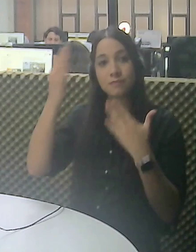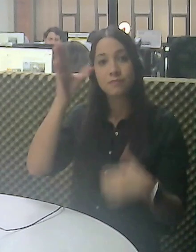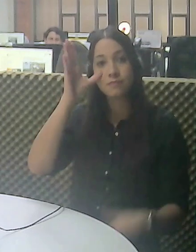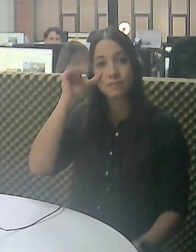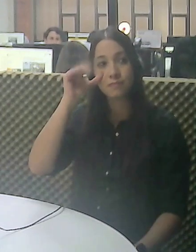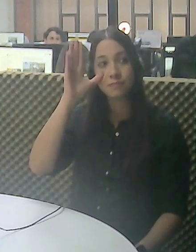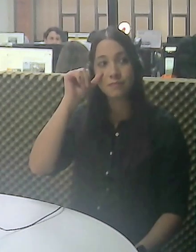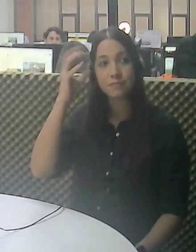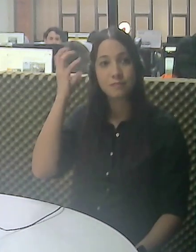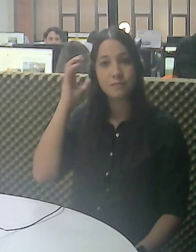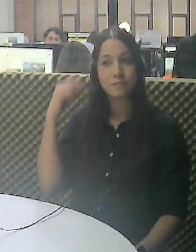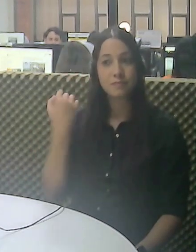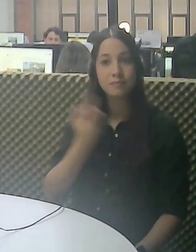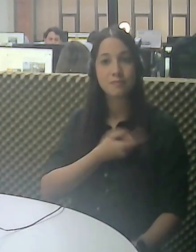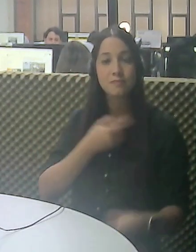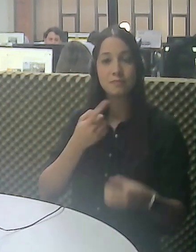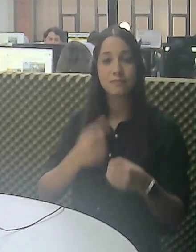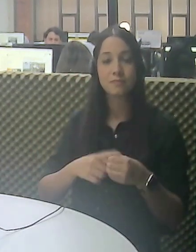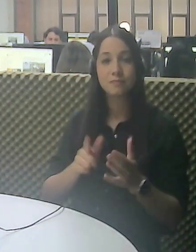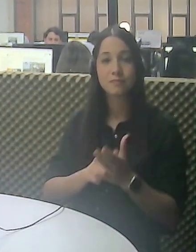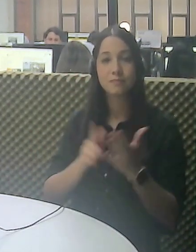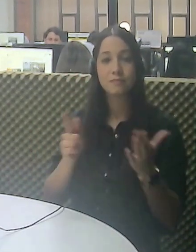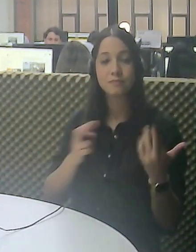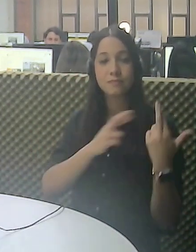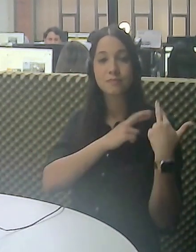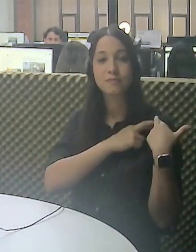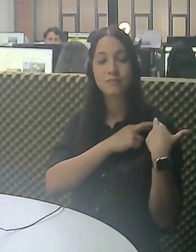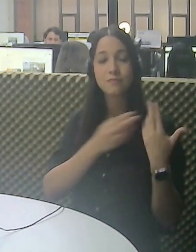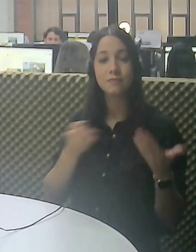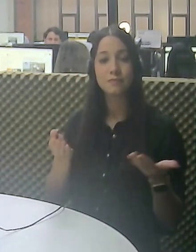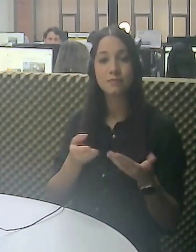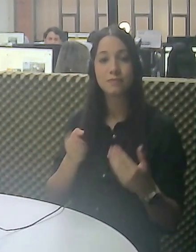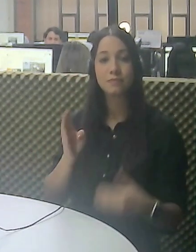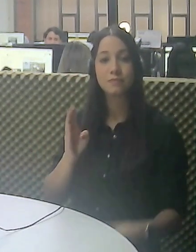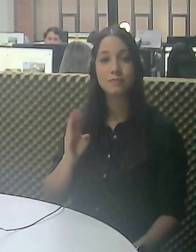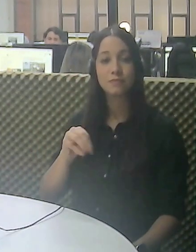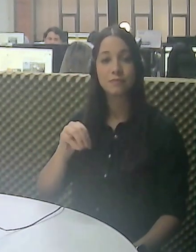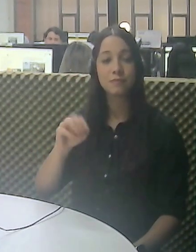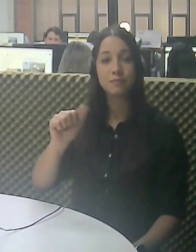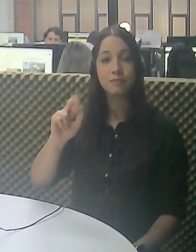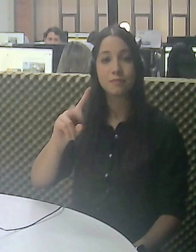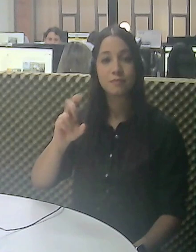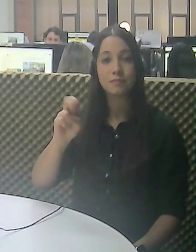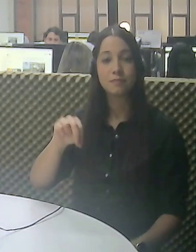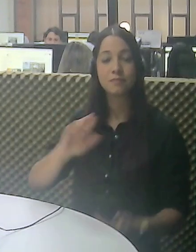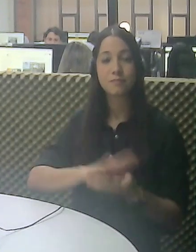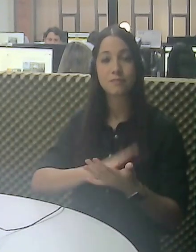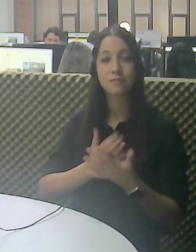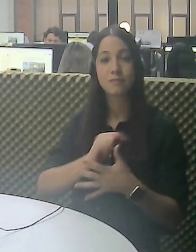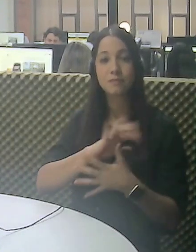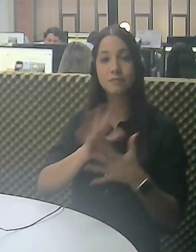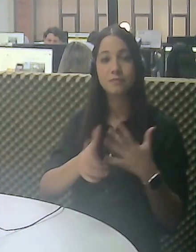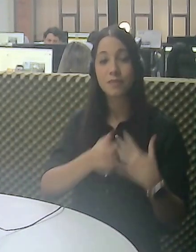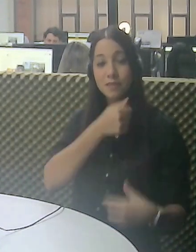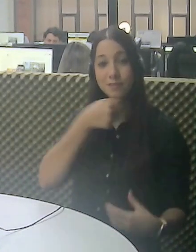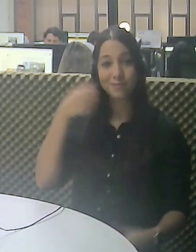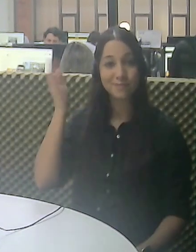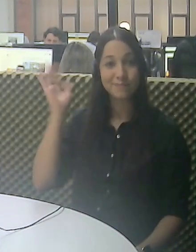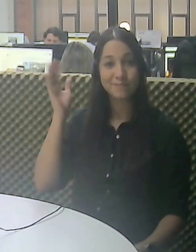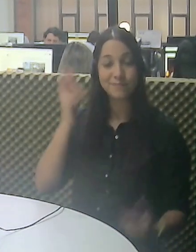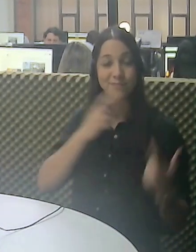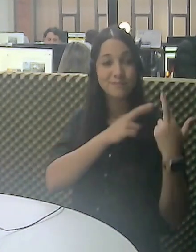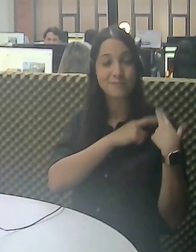Obrigado pela sua audiência, Rádio Nossa Cidade. Jornalista responsável pela edição, Marden Rangel. Tradução em Libras, Amanda